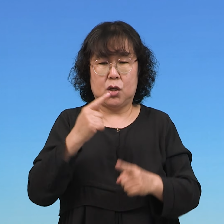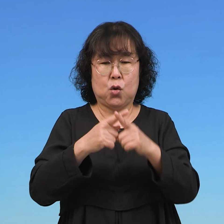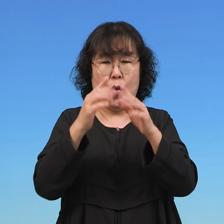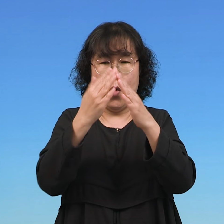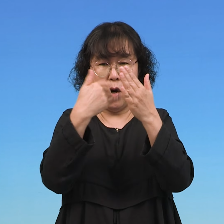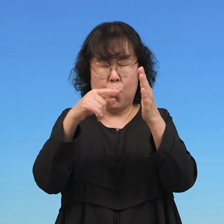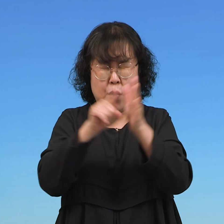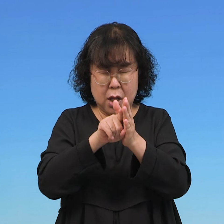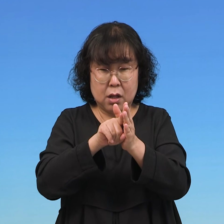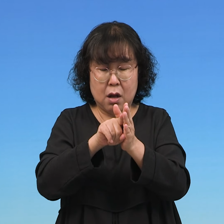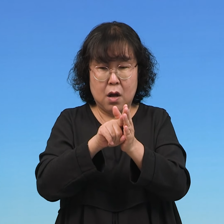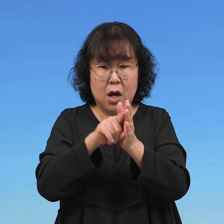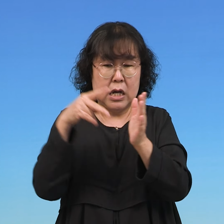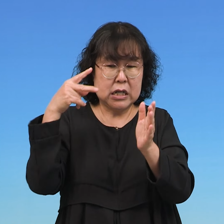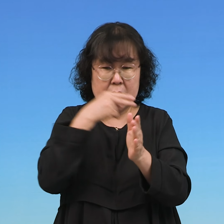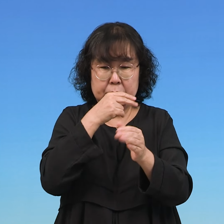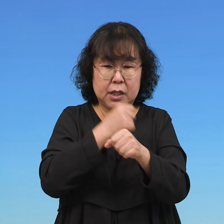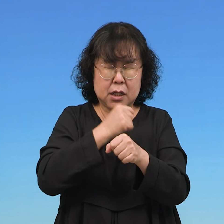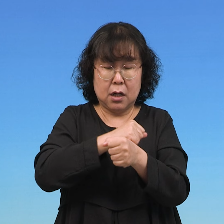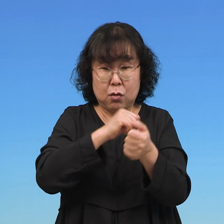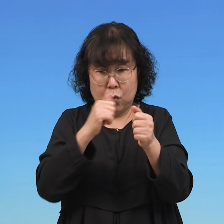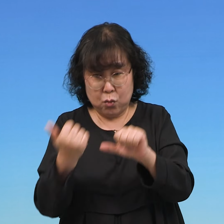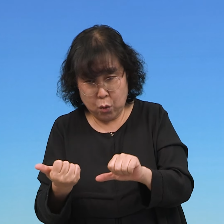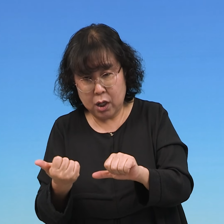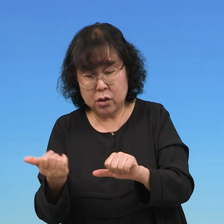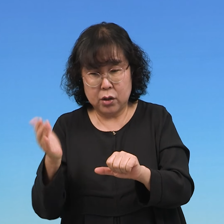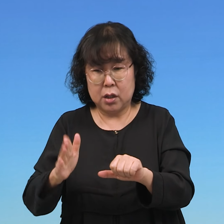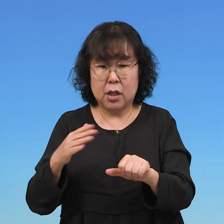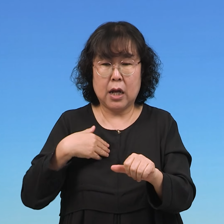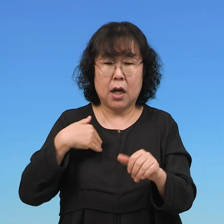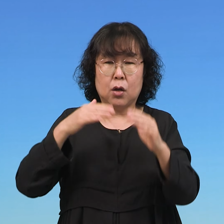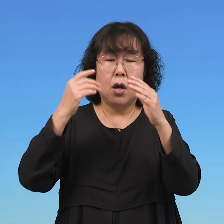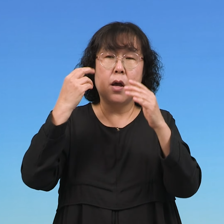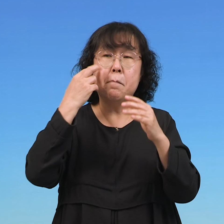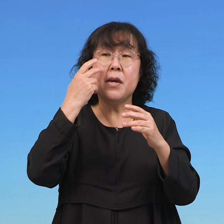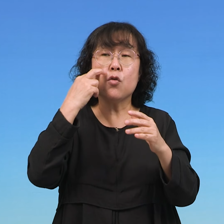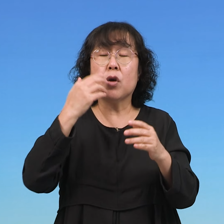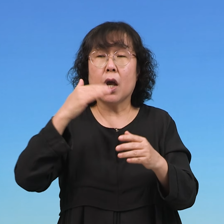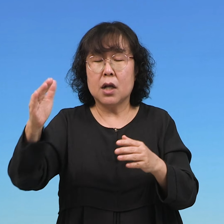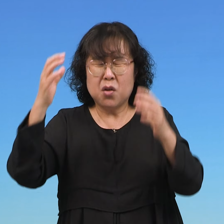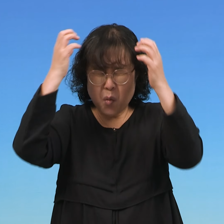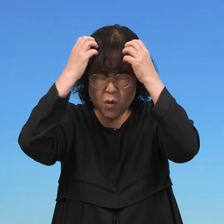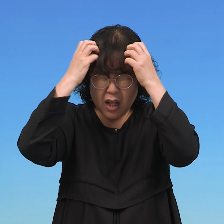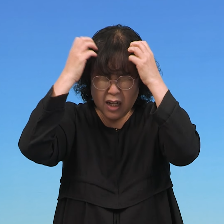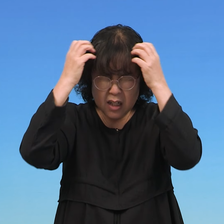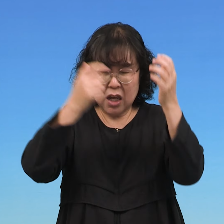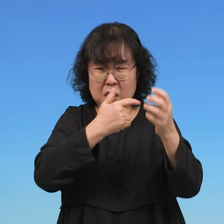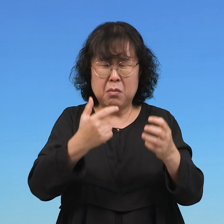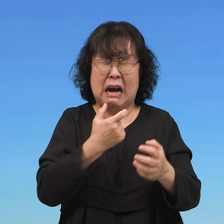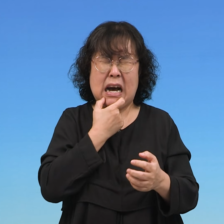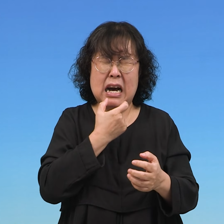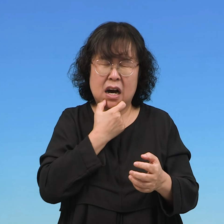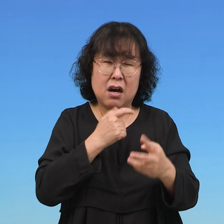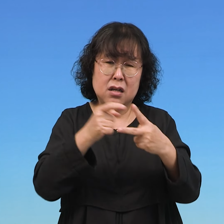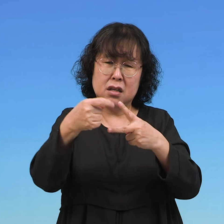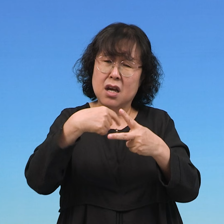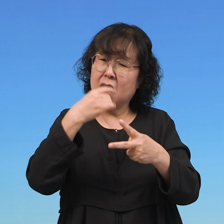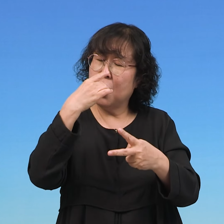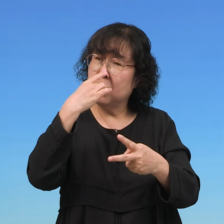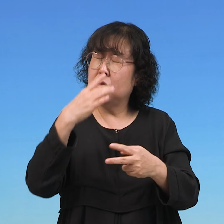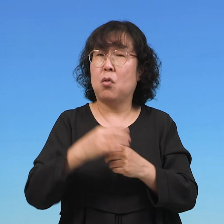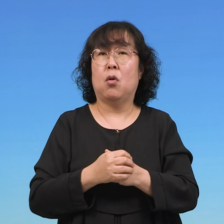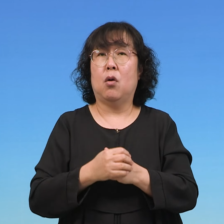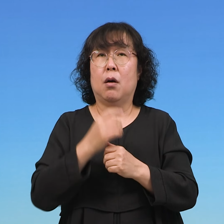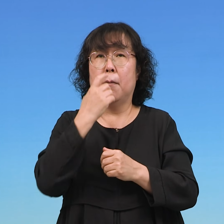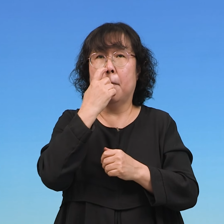금식에다 돌아가셨는데 이민 가가지고 내가 고생하는 게 이해가 안 되는 거예요. 아니 무슨 하나님을